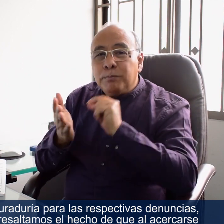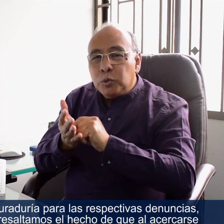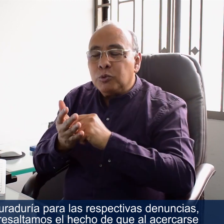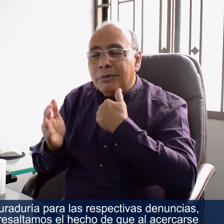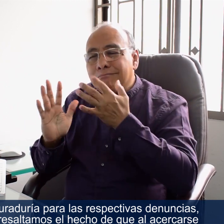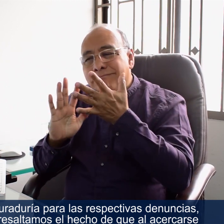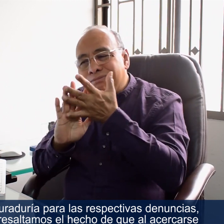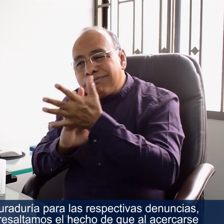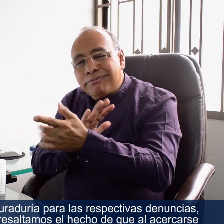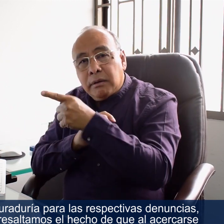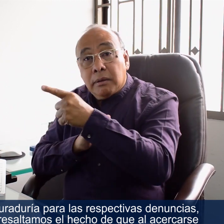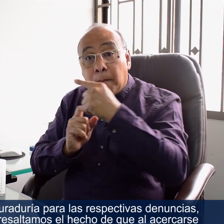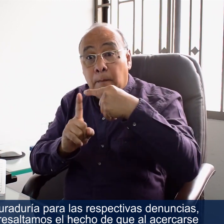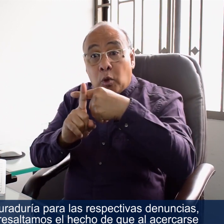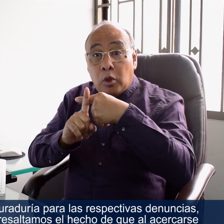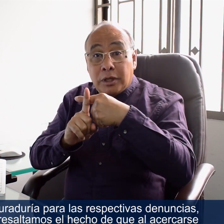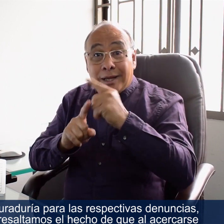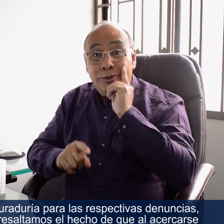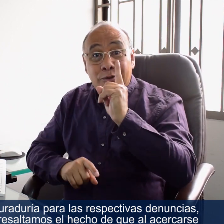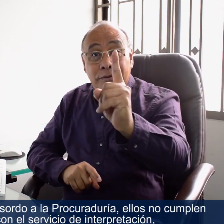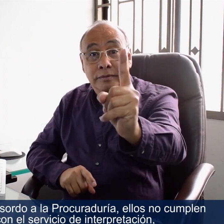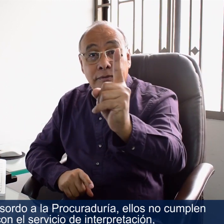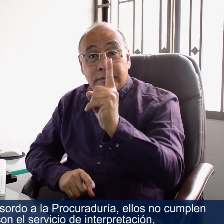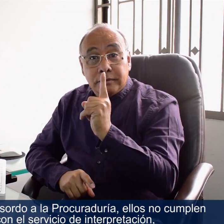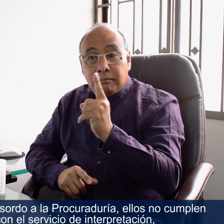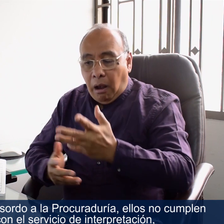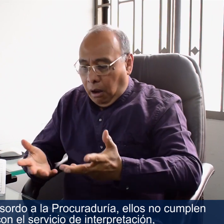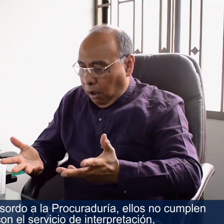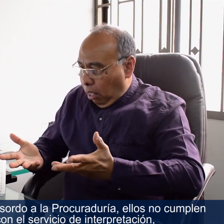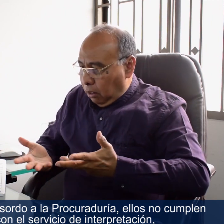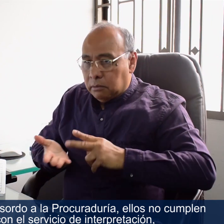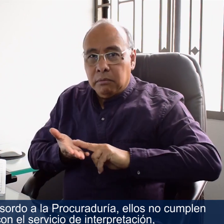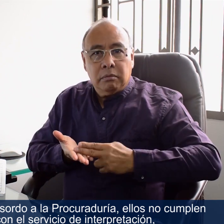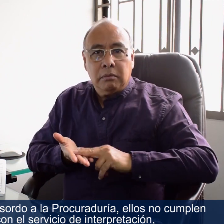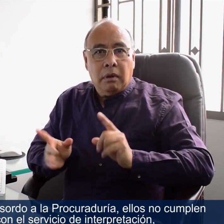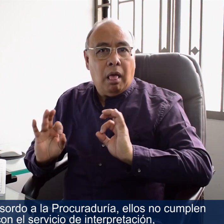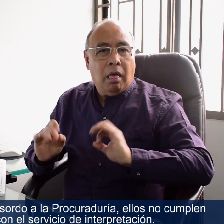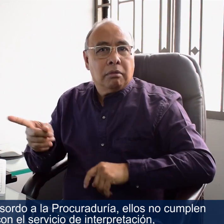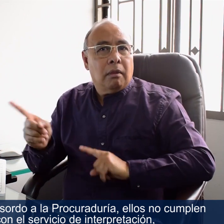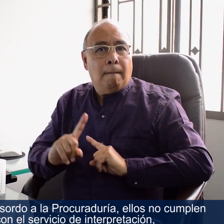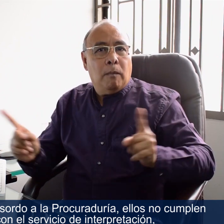Nosotros resaltamos el hecho de que al acercarse un usuario es sordo a la Procuraduría, ellos no cumplen con el servicio de interpretación.